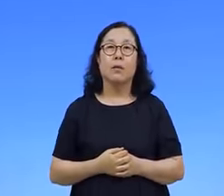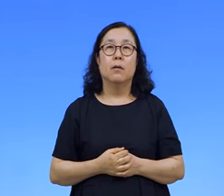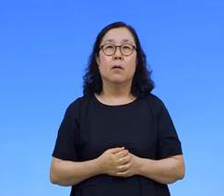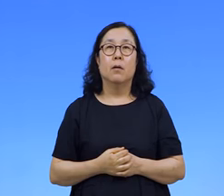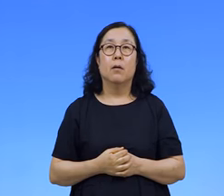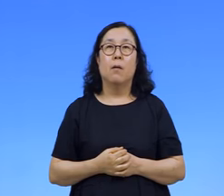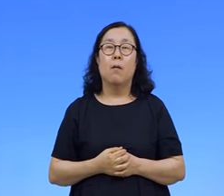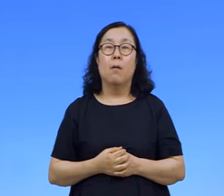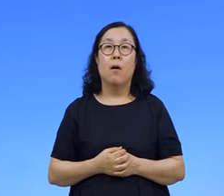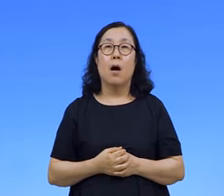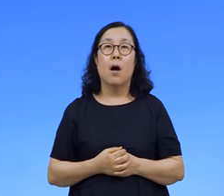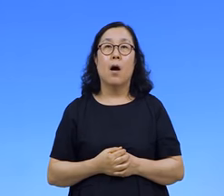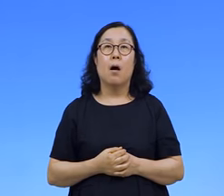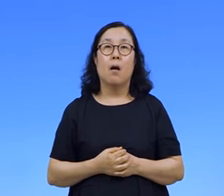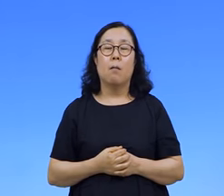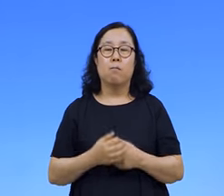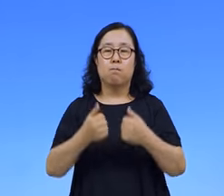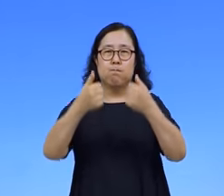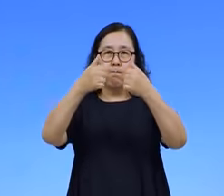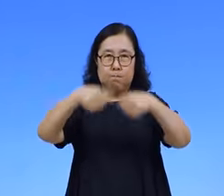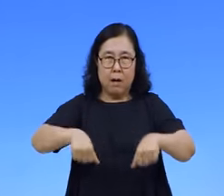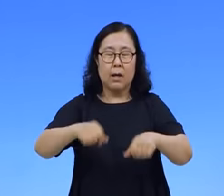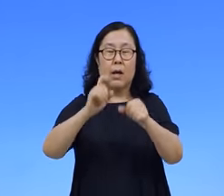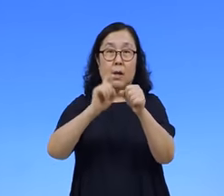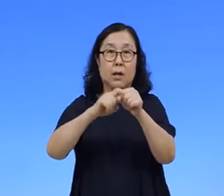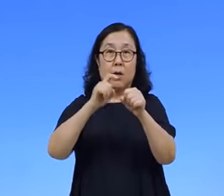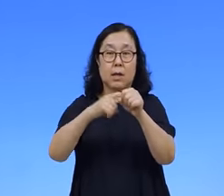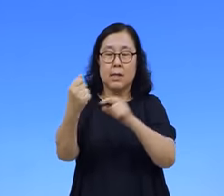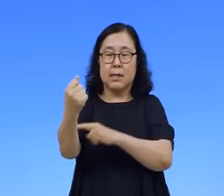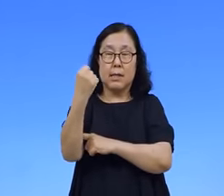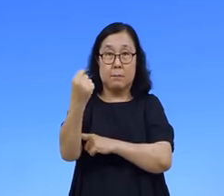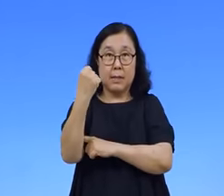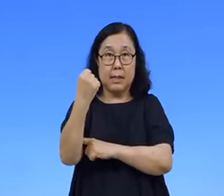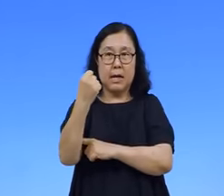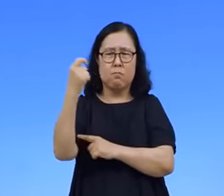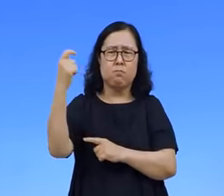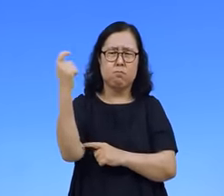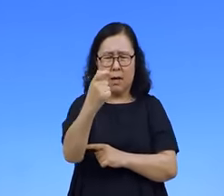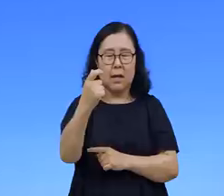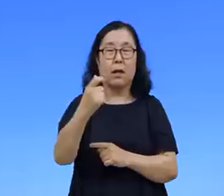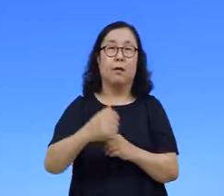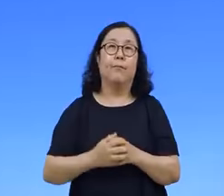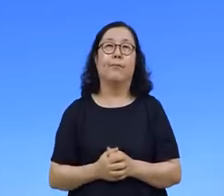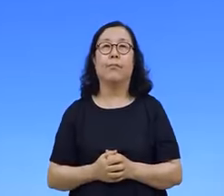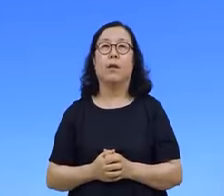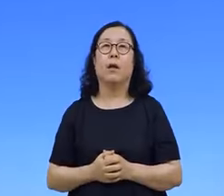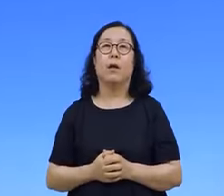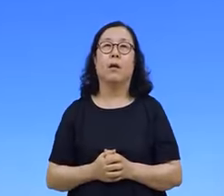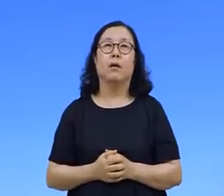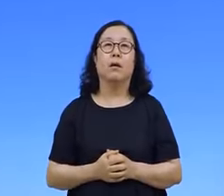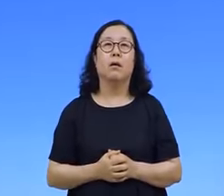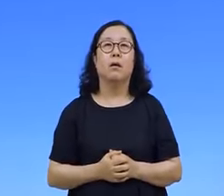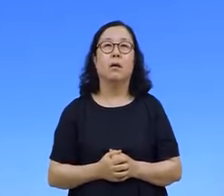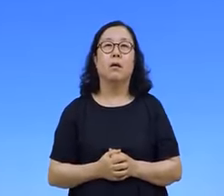위험한 게 그 파괴적인 에너지가 너무나 강력하기 때문입니다.